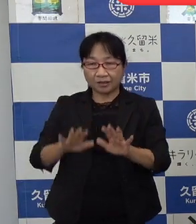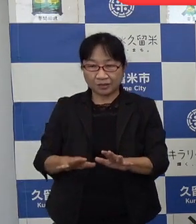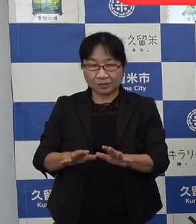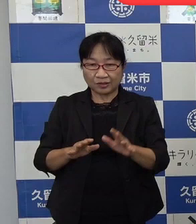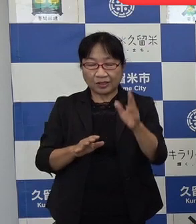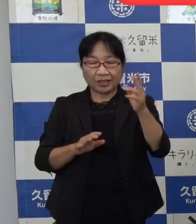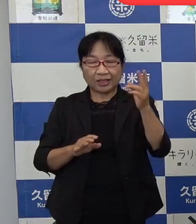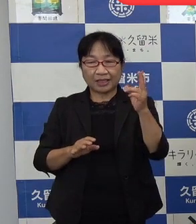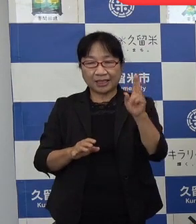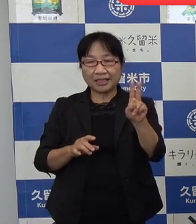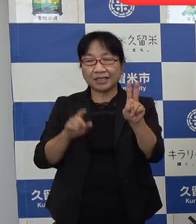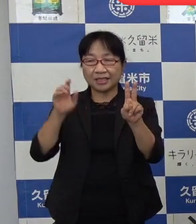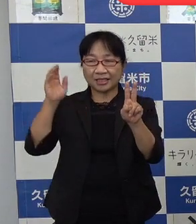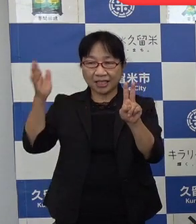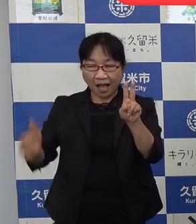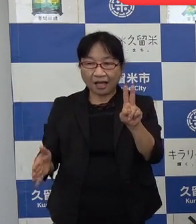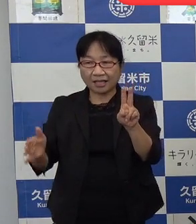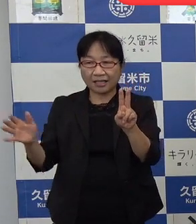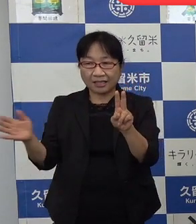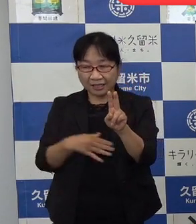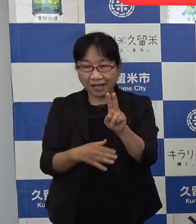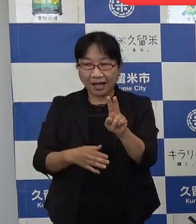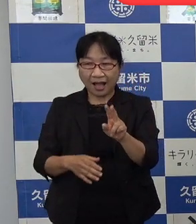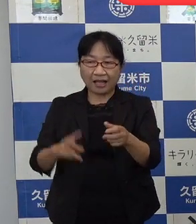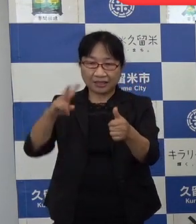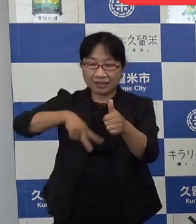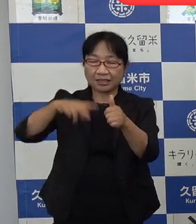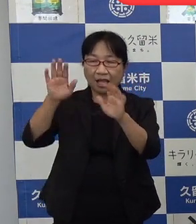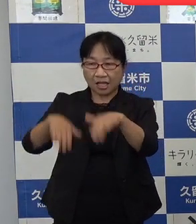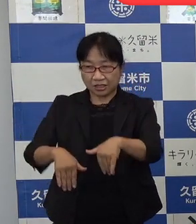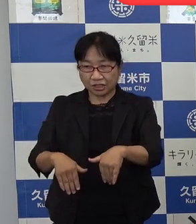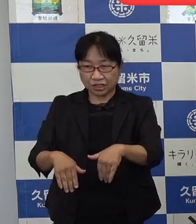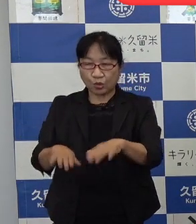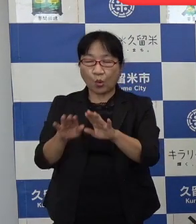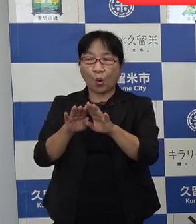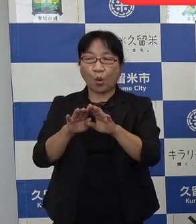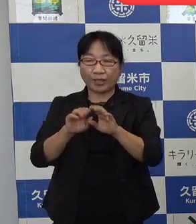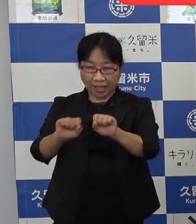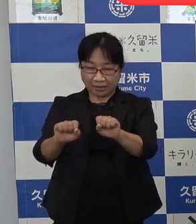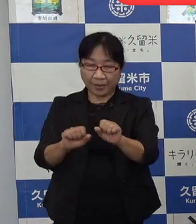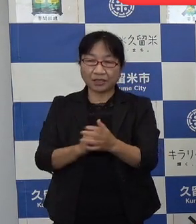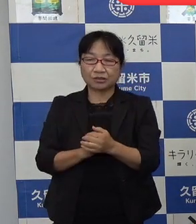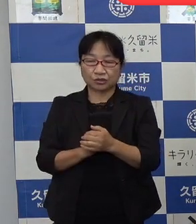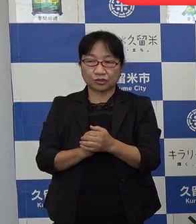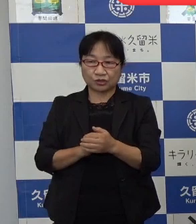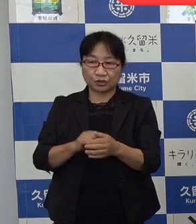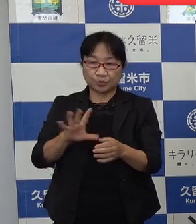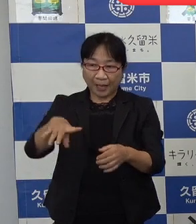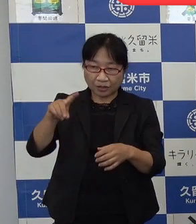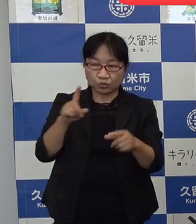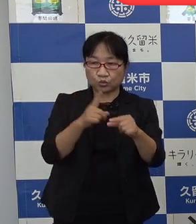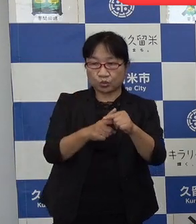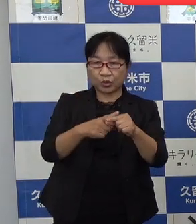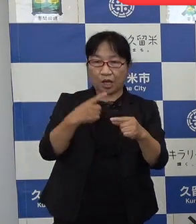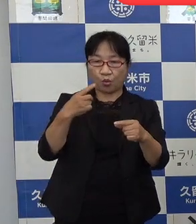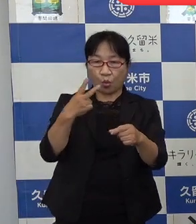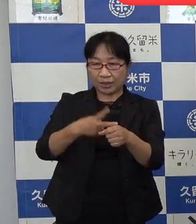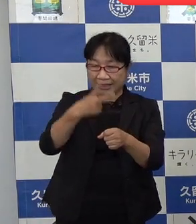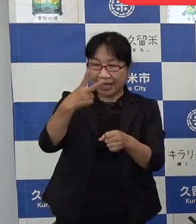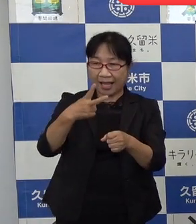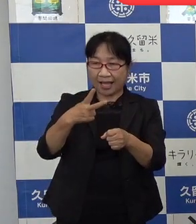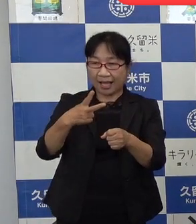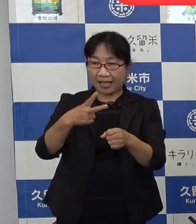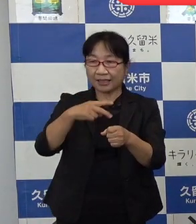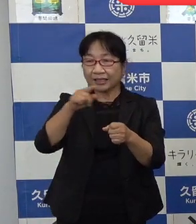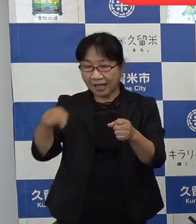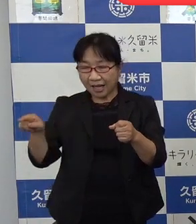米ホールで認定式を執り行いたいと思います。まず中学校2年生から満19